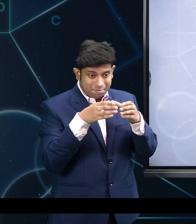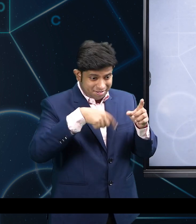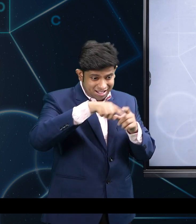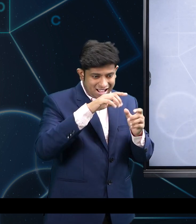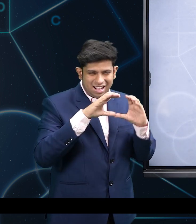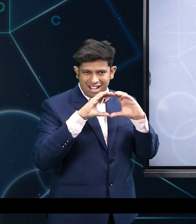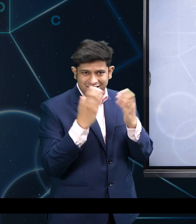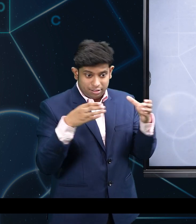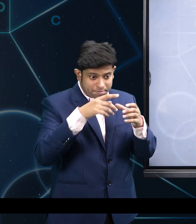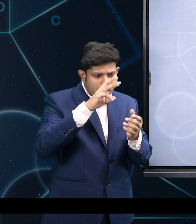క్లాస్ మార్కులు,